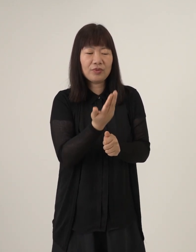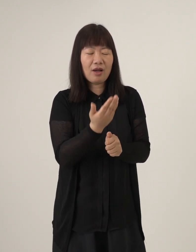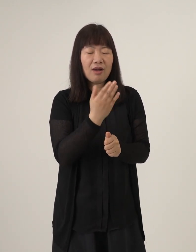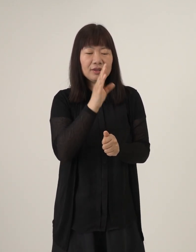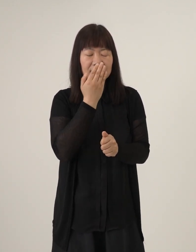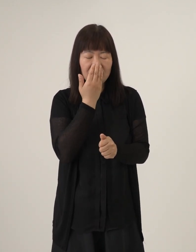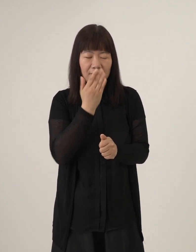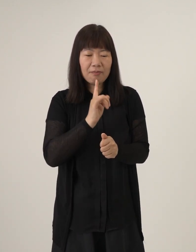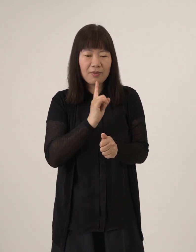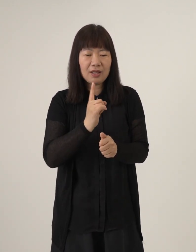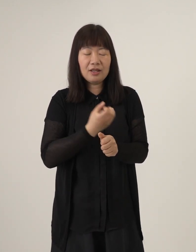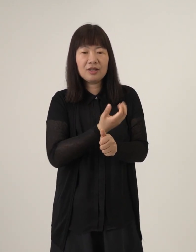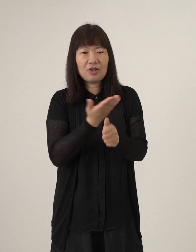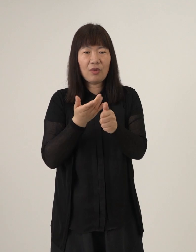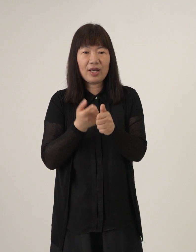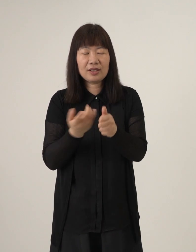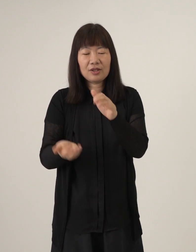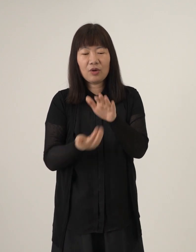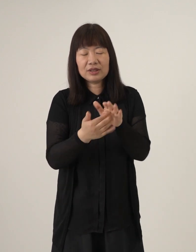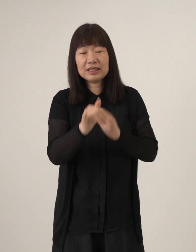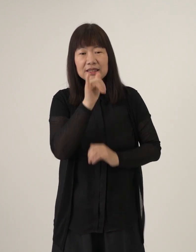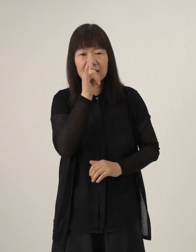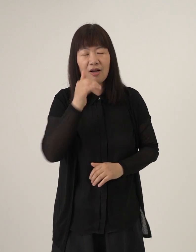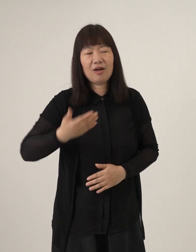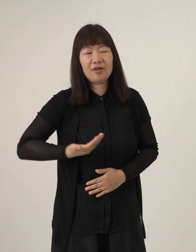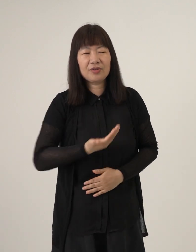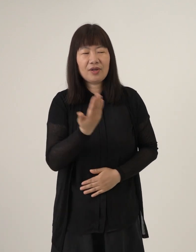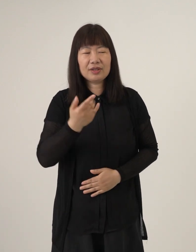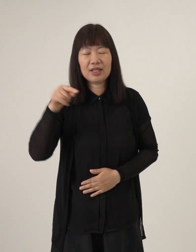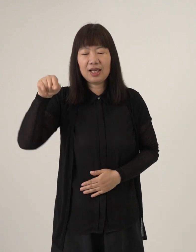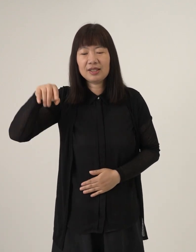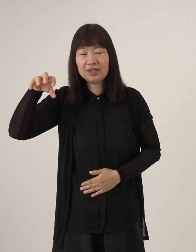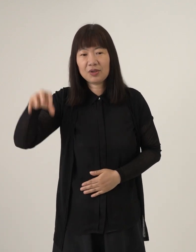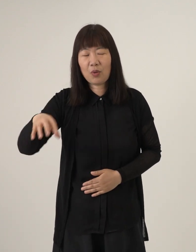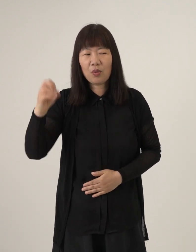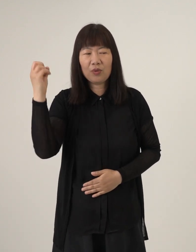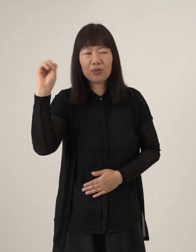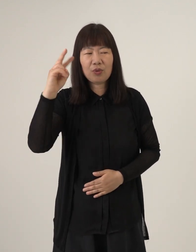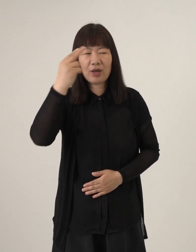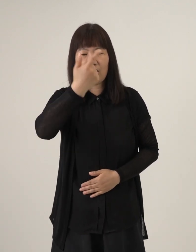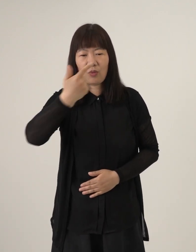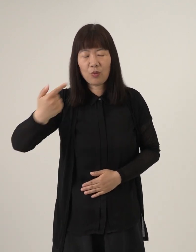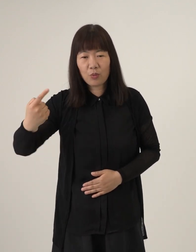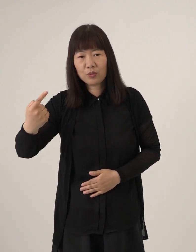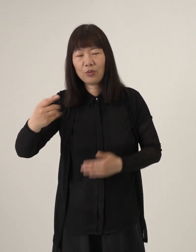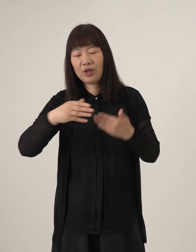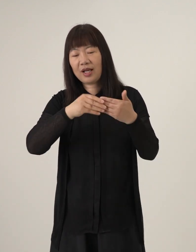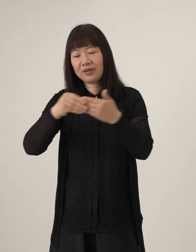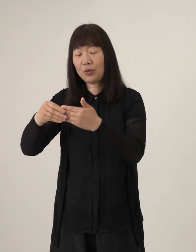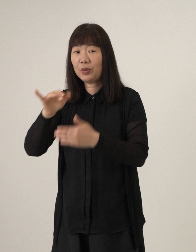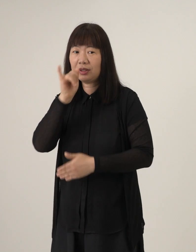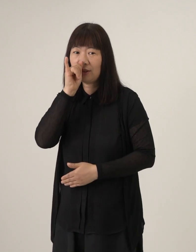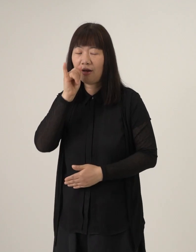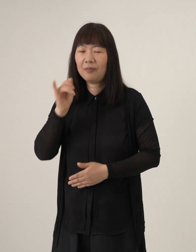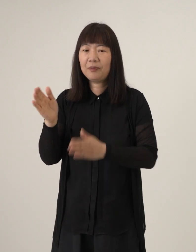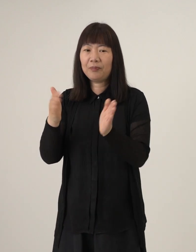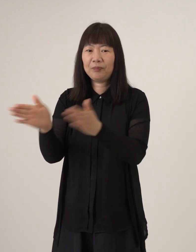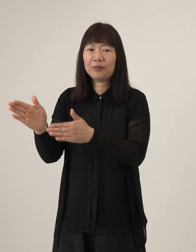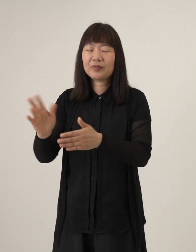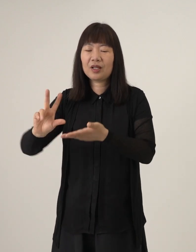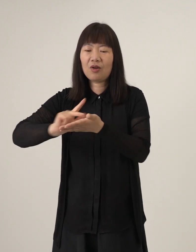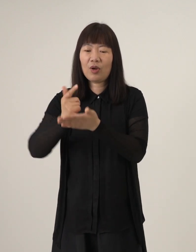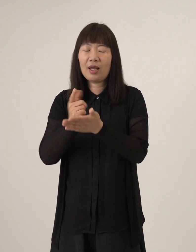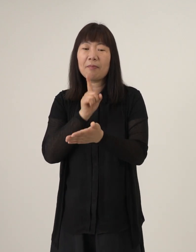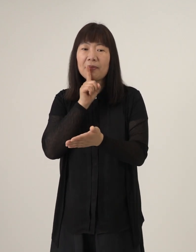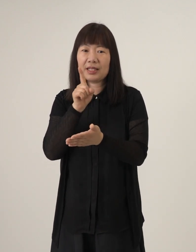선한 말을 너희에게 성취하여 너희를 이곳으로 돌아오게 하리라. 다음 절 시작.